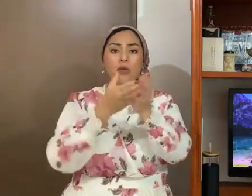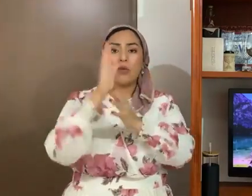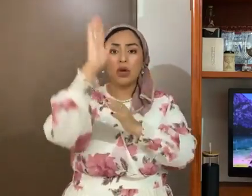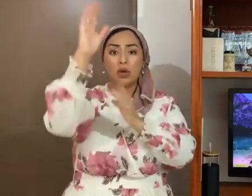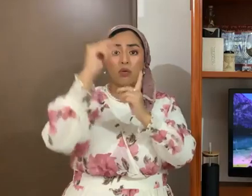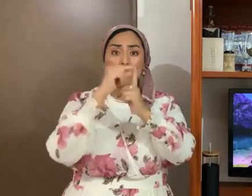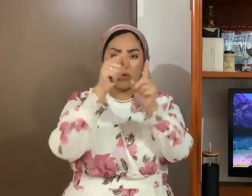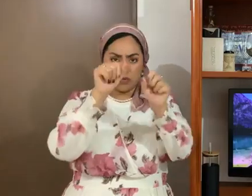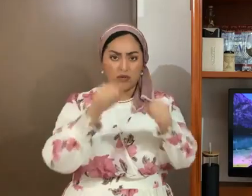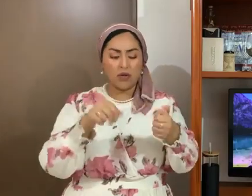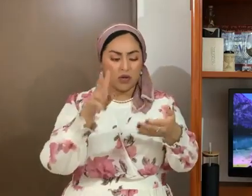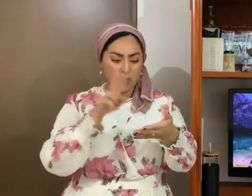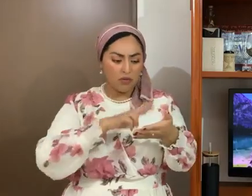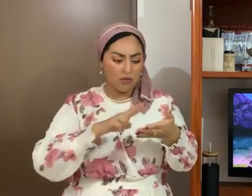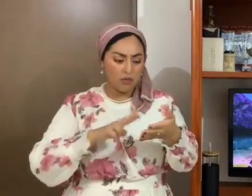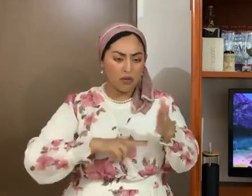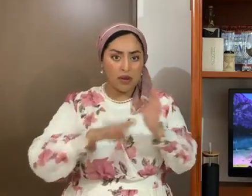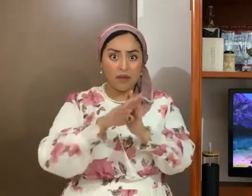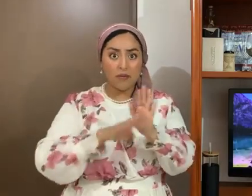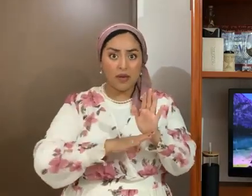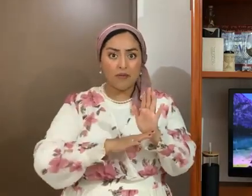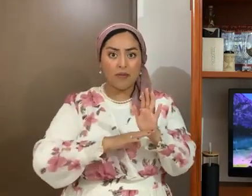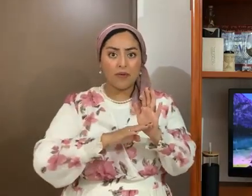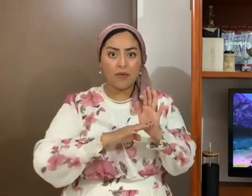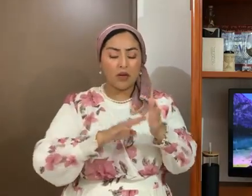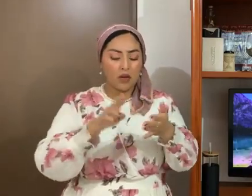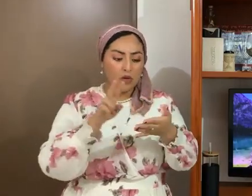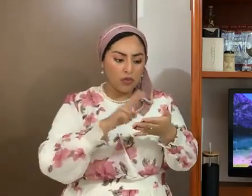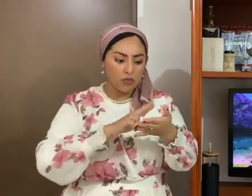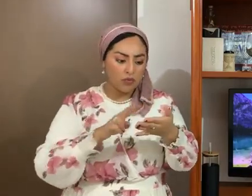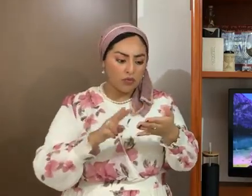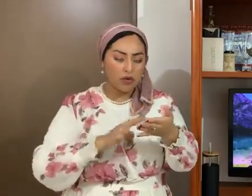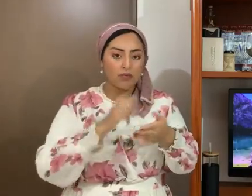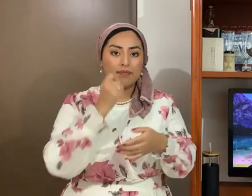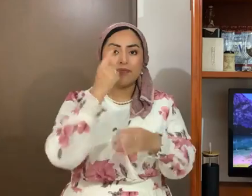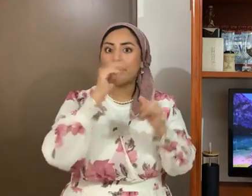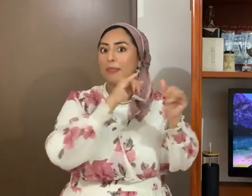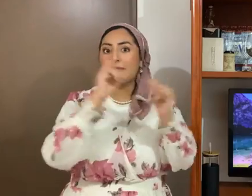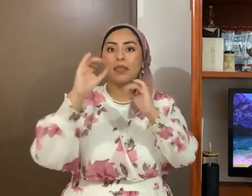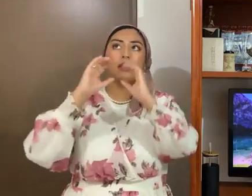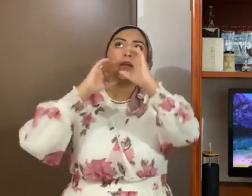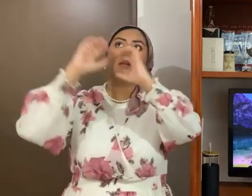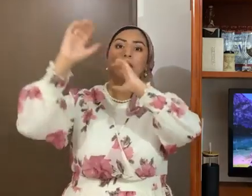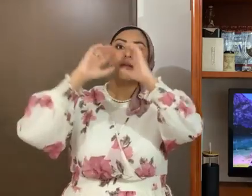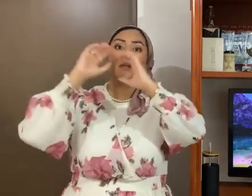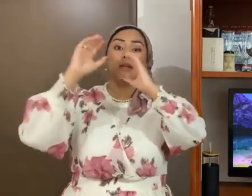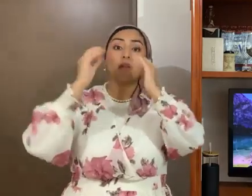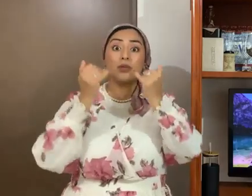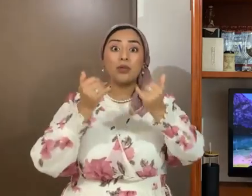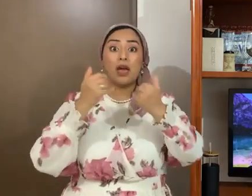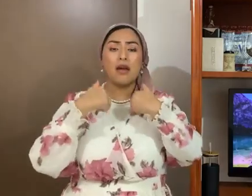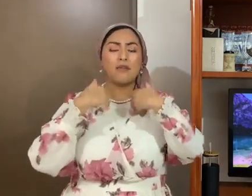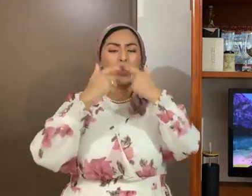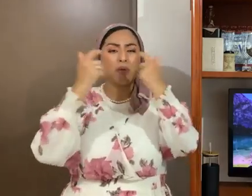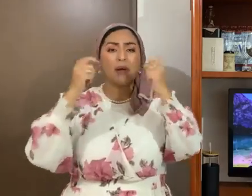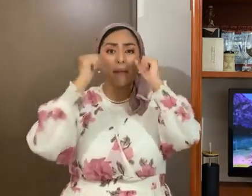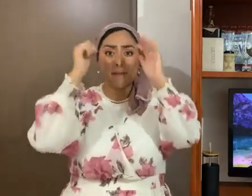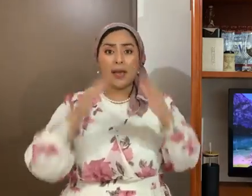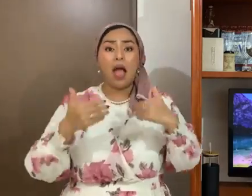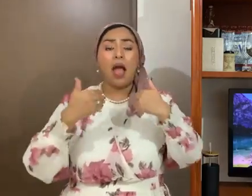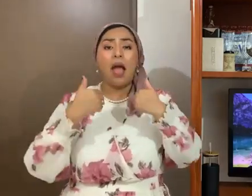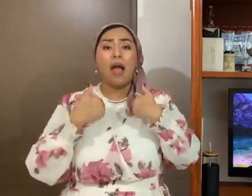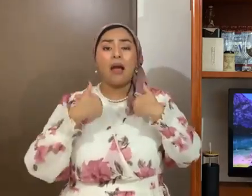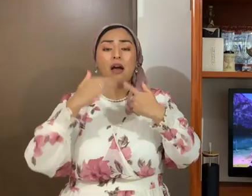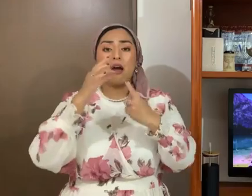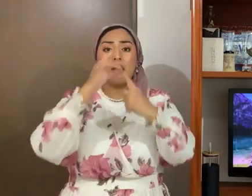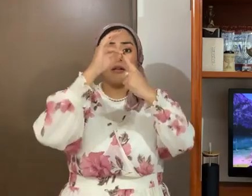Tú puedes leer la Biblia y escuchar su palabra, pero además la bendición que hoy tenemos y que tenemos que valorar es que hay un